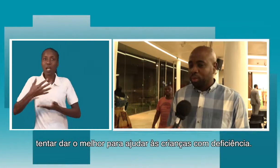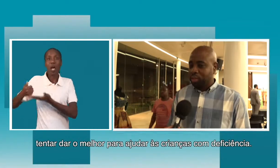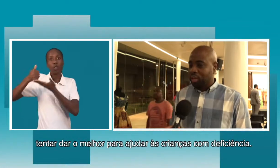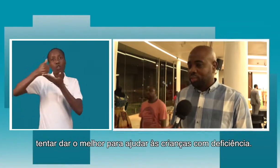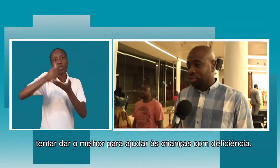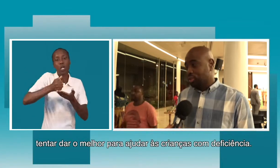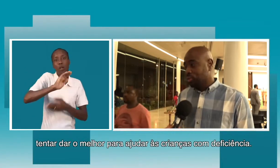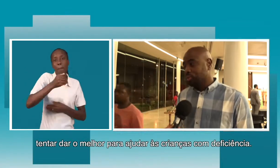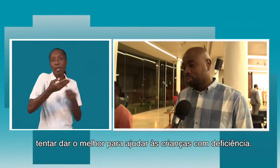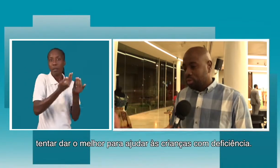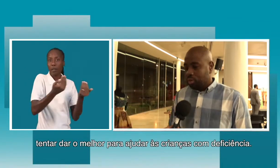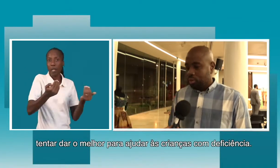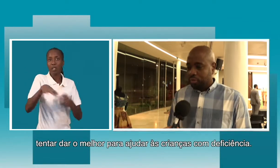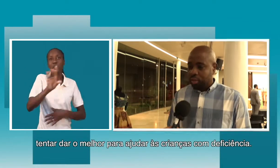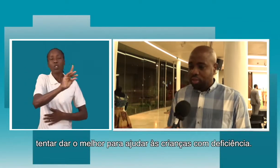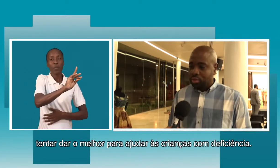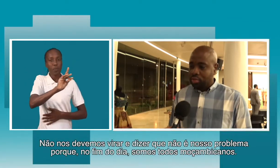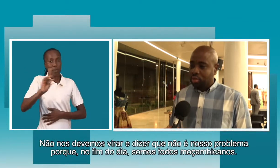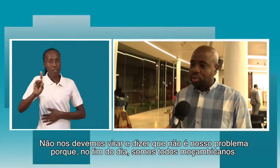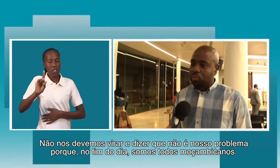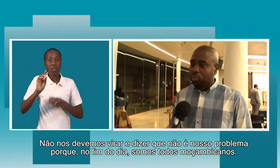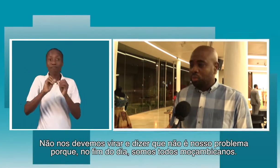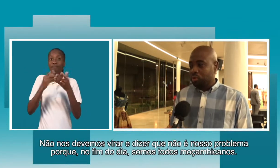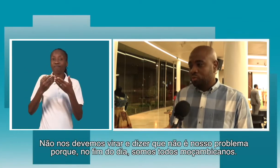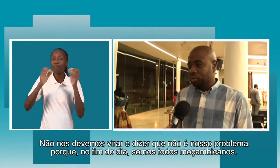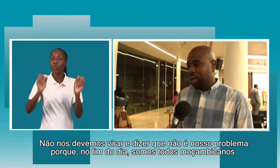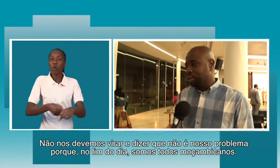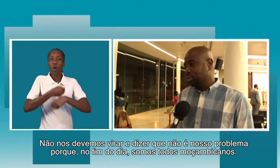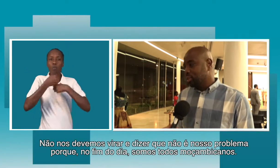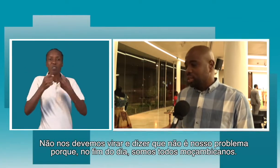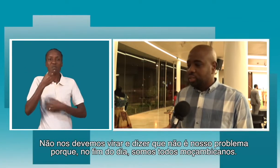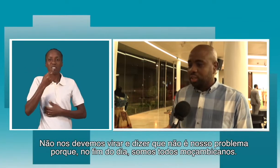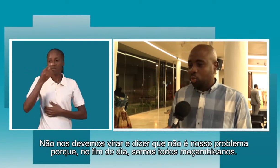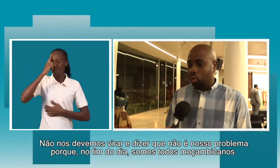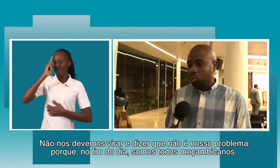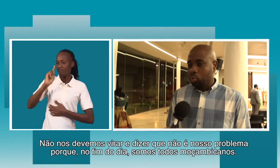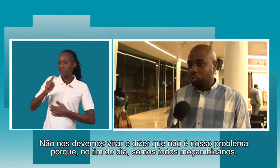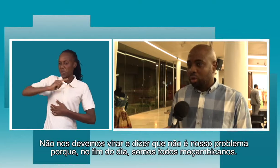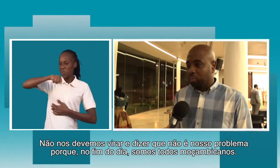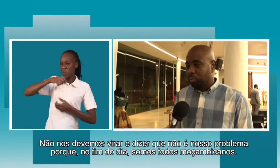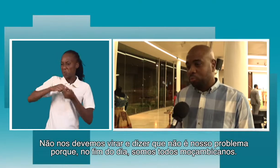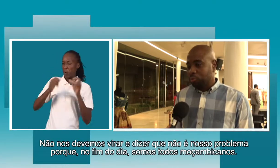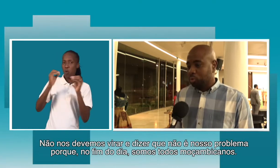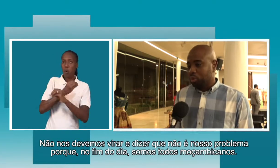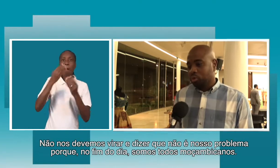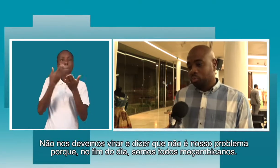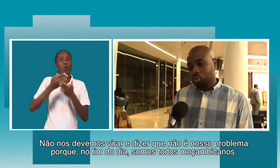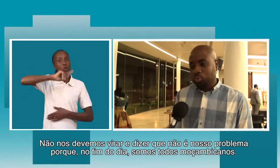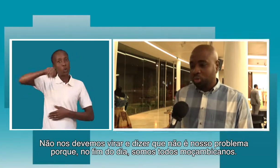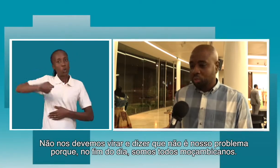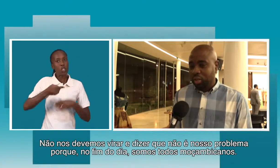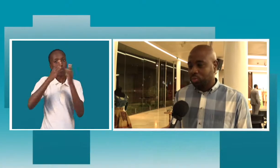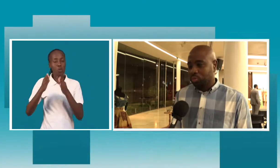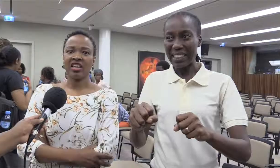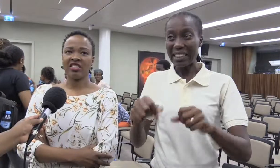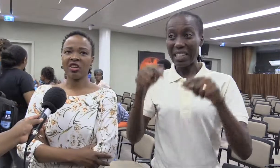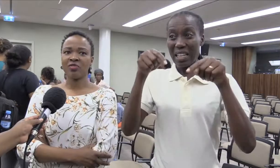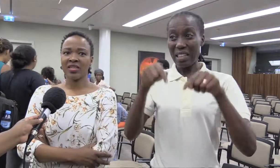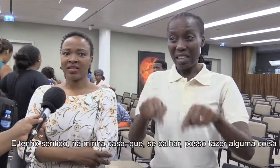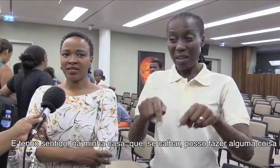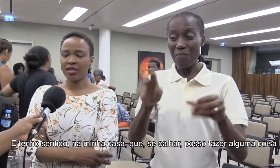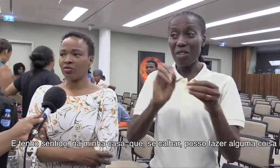melhor para as crianças que estão deficientes e não podemos virar e dizer que não é o nosso problema, porque no fim do dia somos todos moçambicanos.